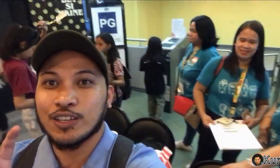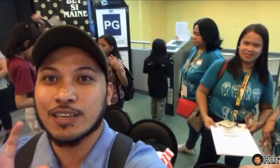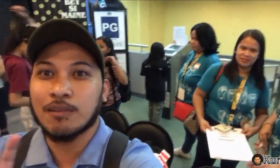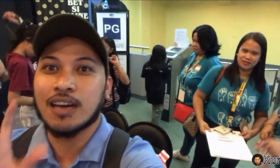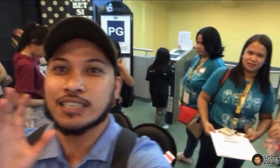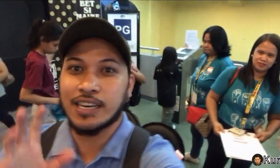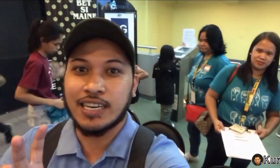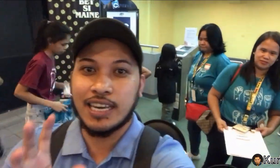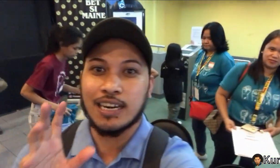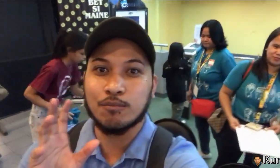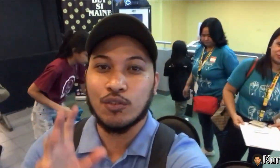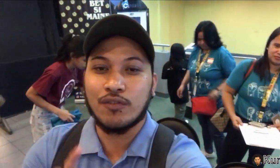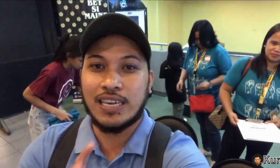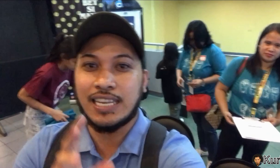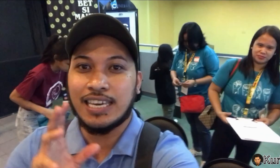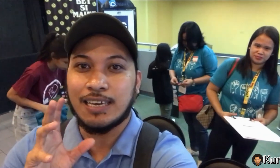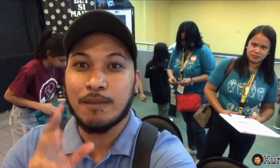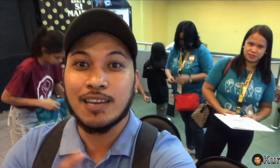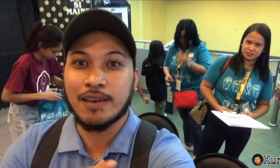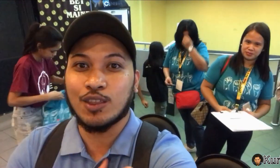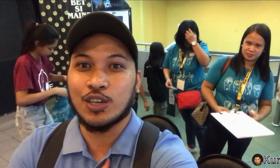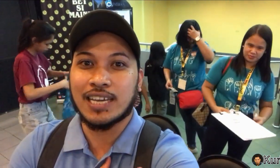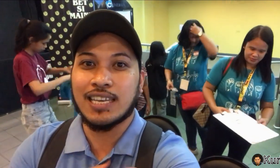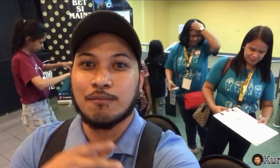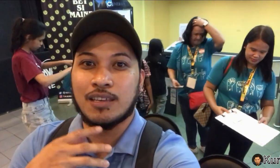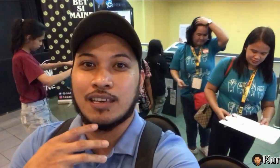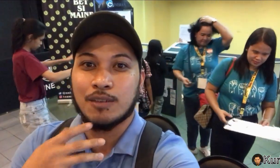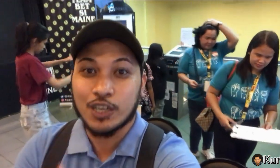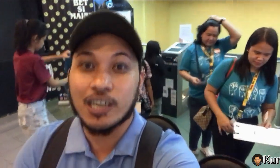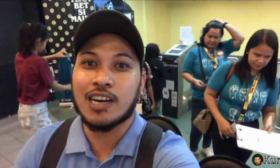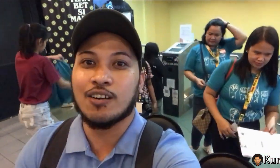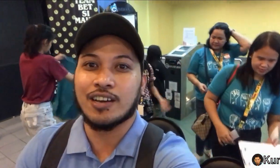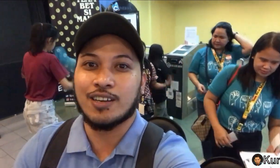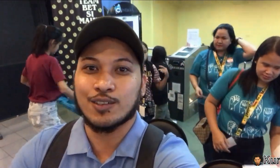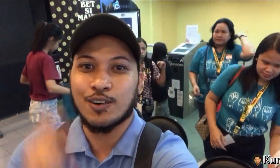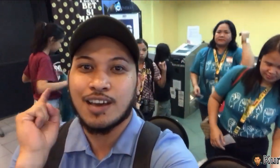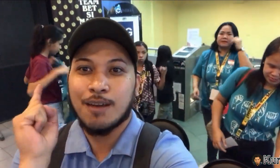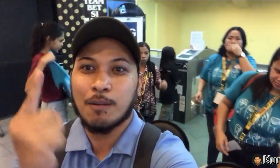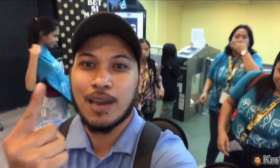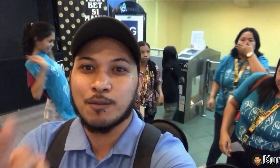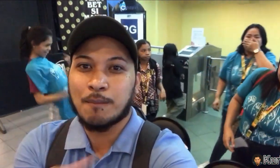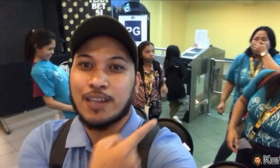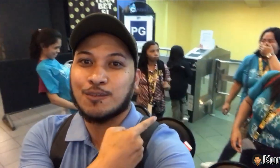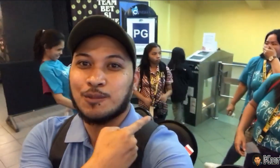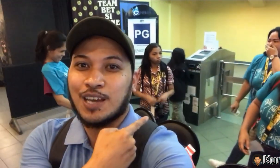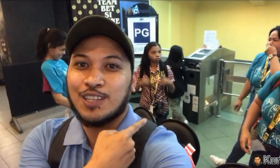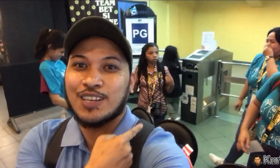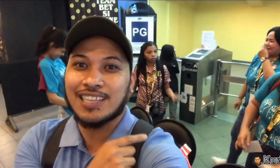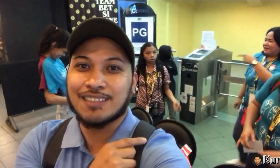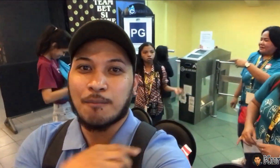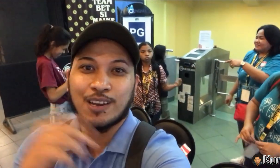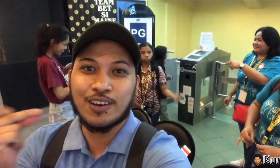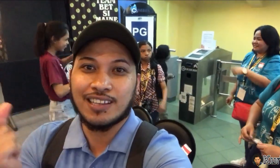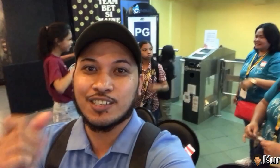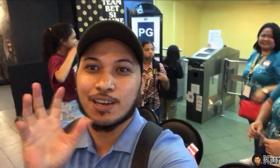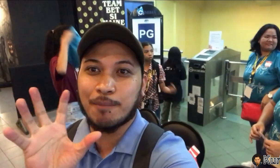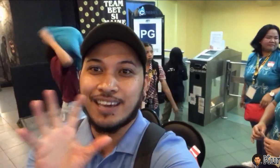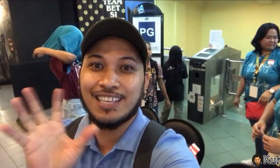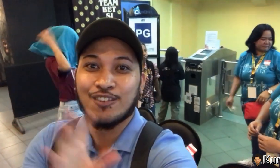Nandito po ako ngayon sa block screening ng movie ni Main Mendoza and ni Mr. Carlo Aquino. So, mamaya po papasok po tayo doon at panoorin. Siyempre, hindi ko na